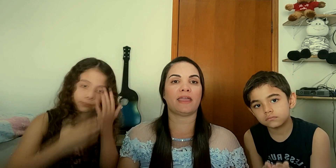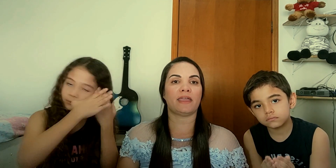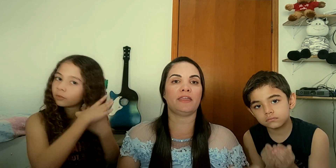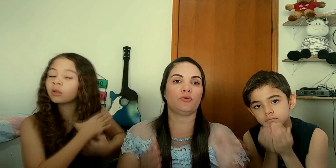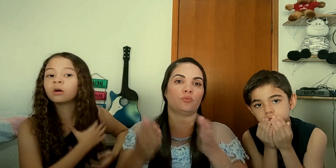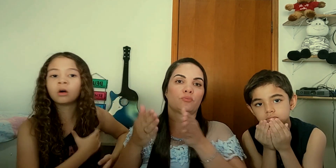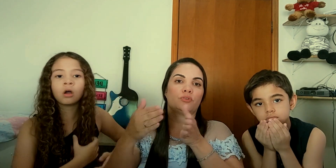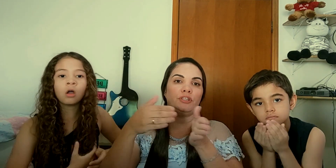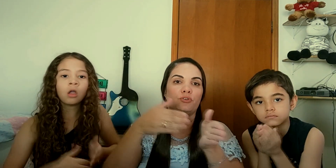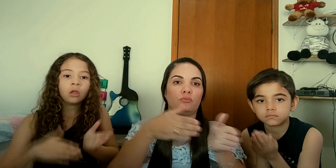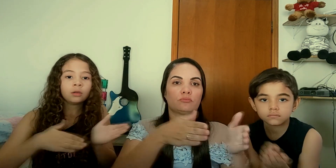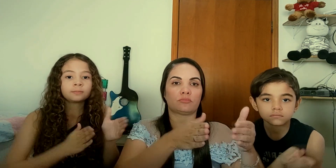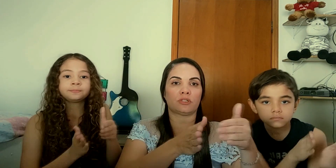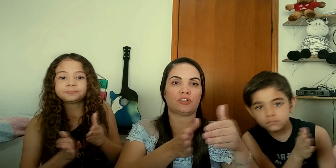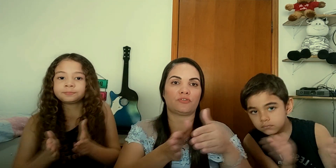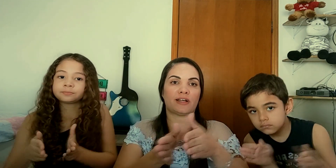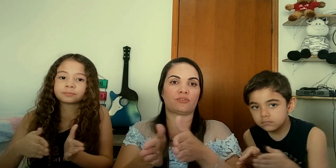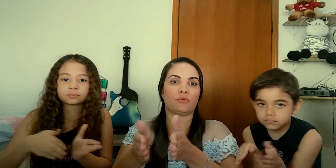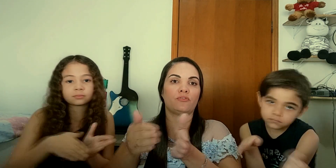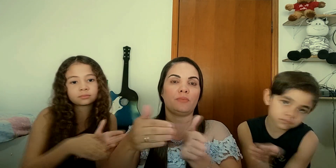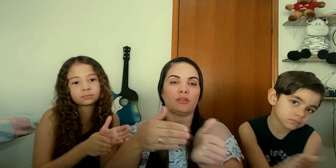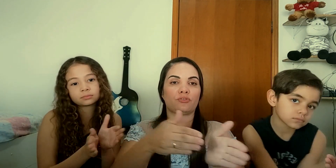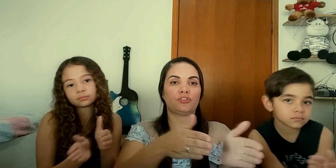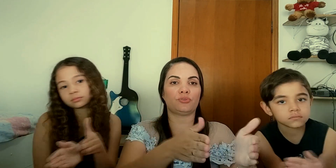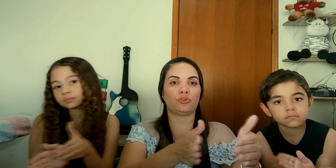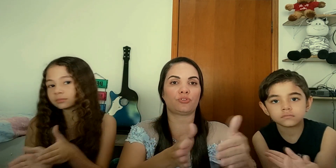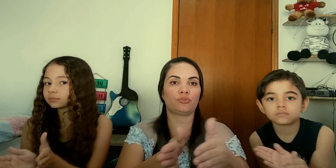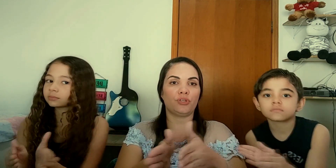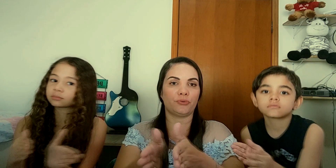Rio. Rio, o rio, a gente faz o movimento sinuoso do rio.